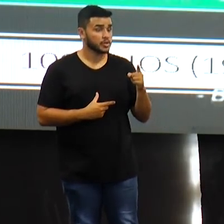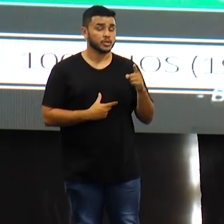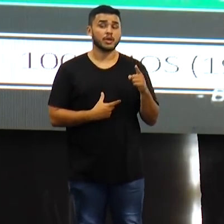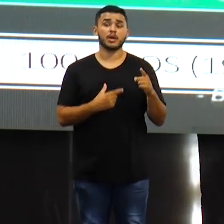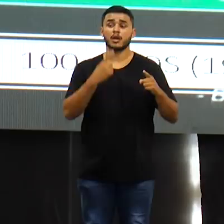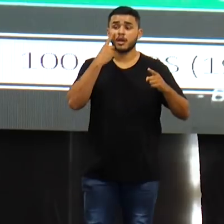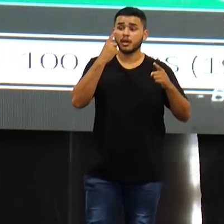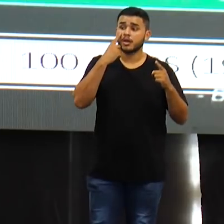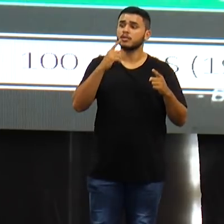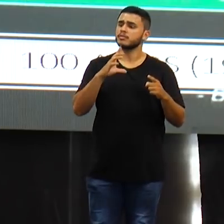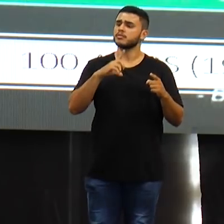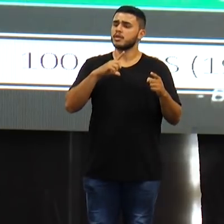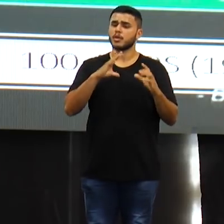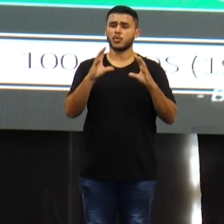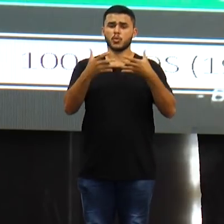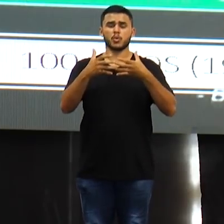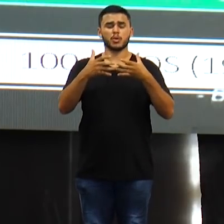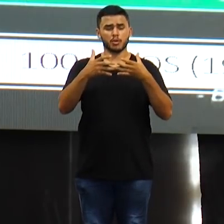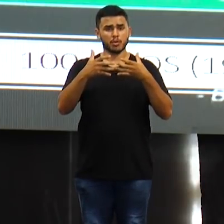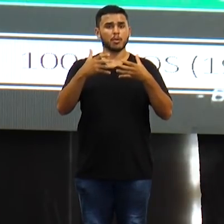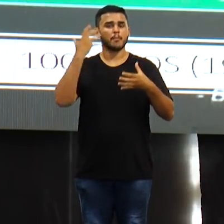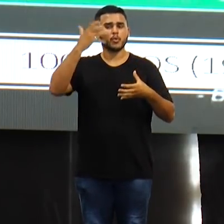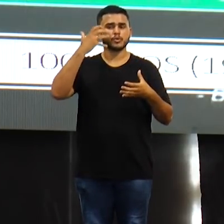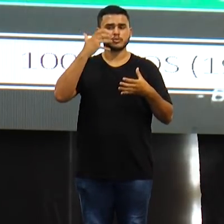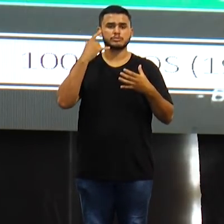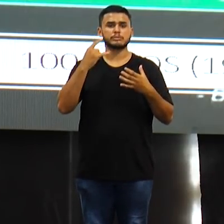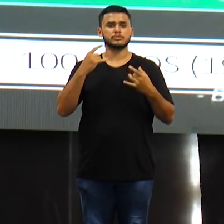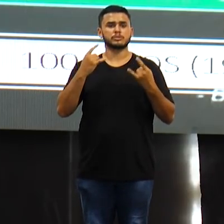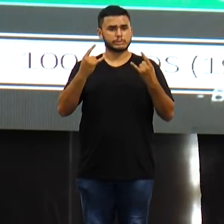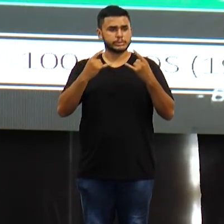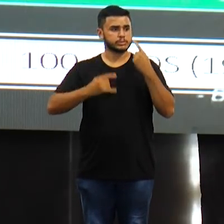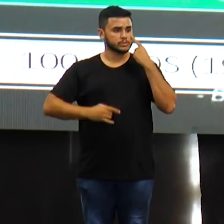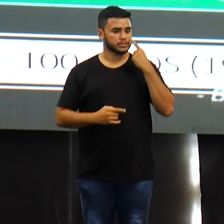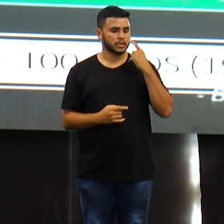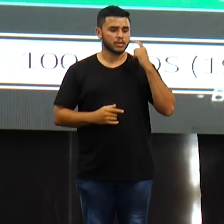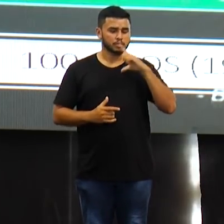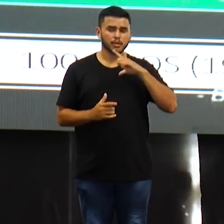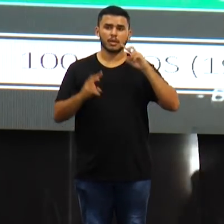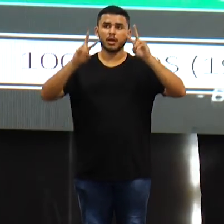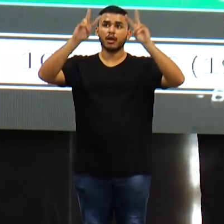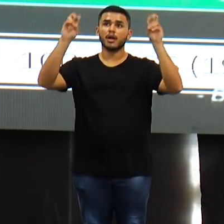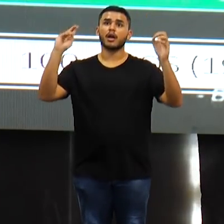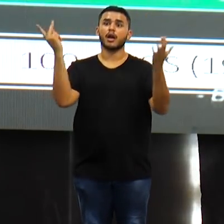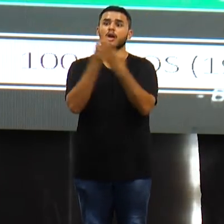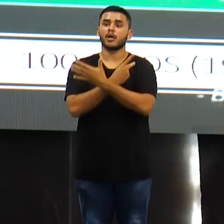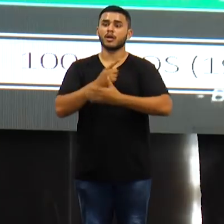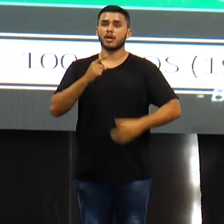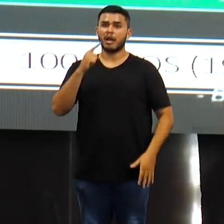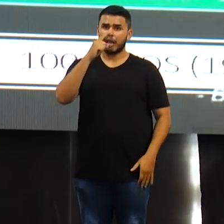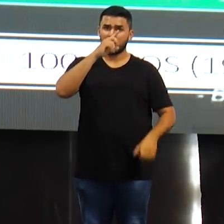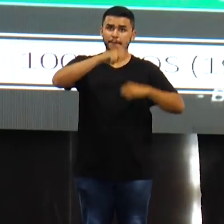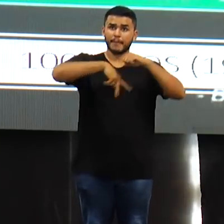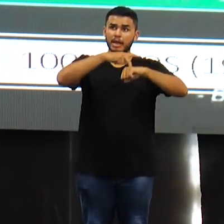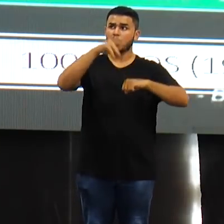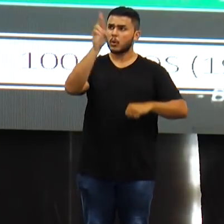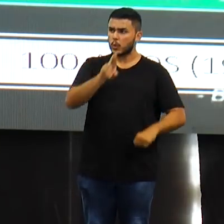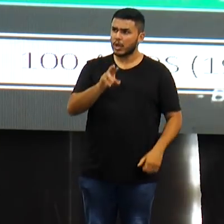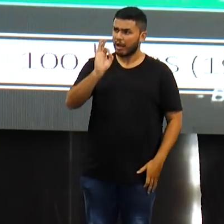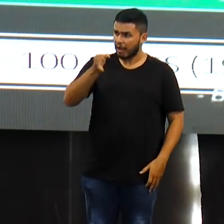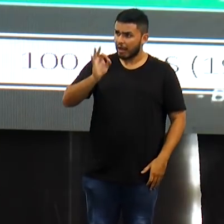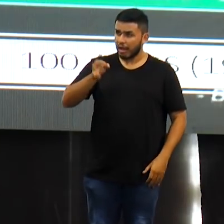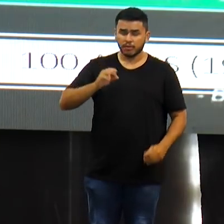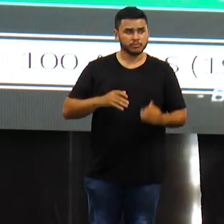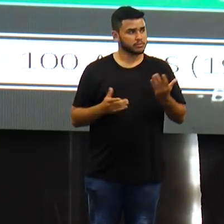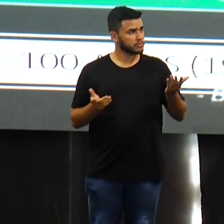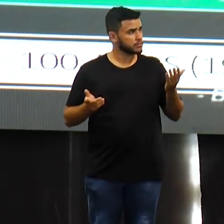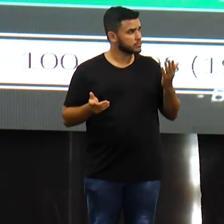música exatamente refletindo esse Domingo Sangrento. Professor, mas o Domingo Sangrento não foi na Rússia? Gente, ao